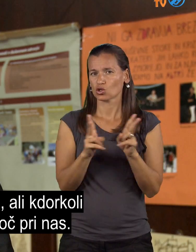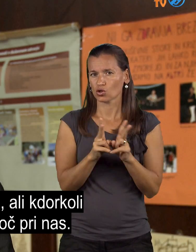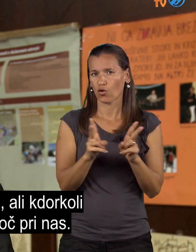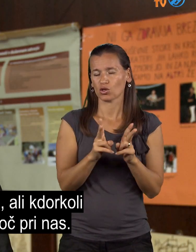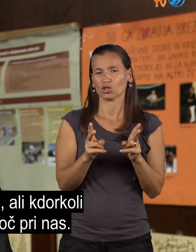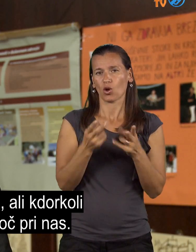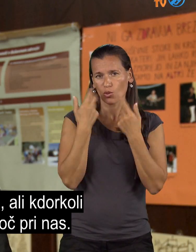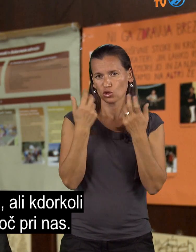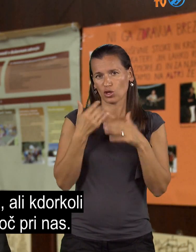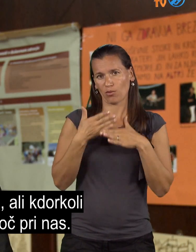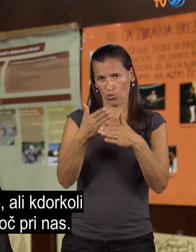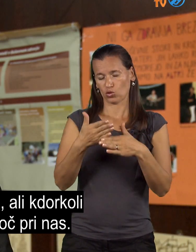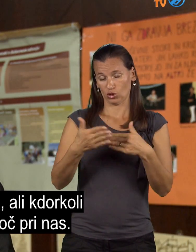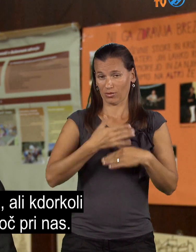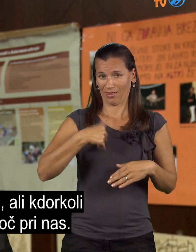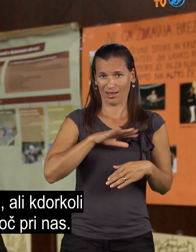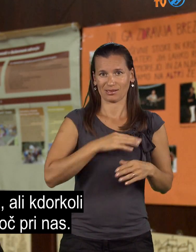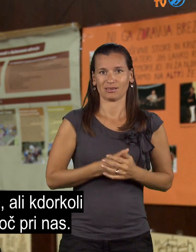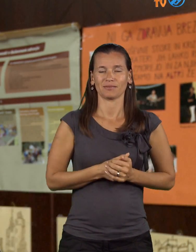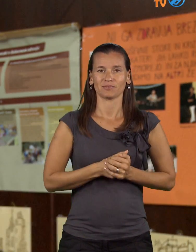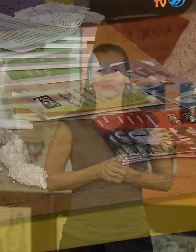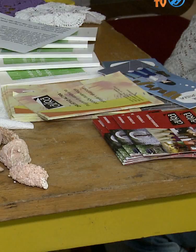od svojcev poišče pomoč pri nas.